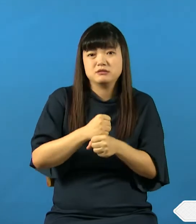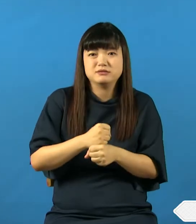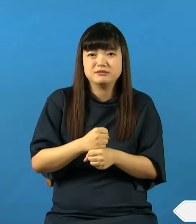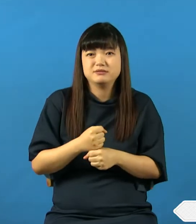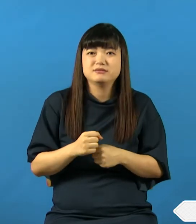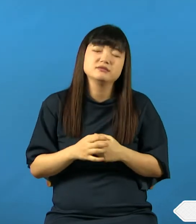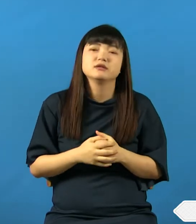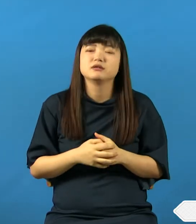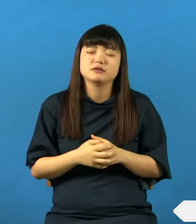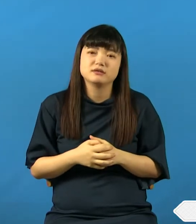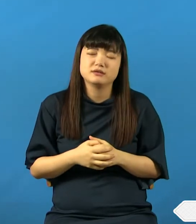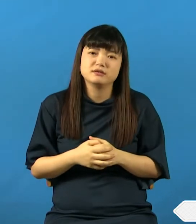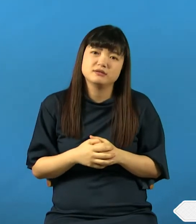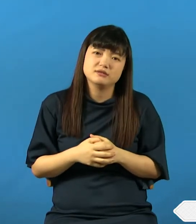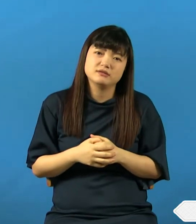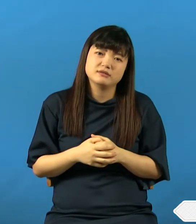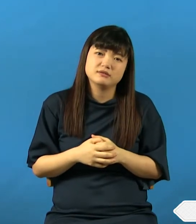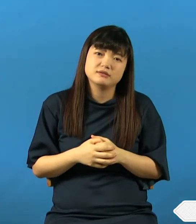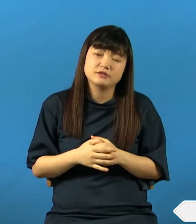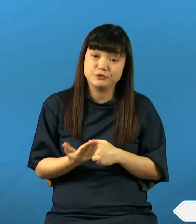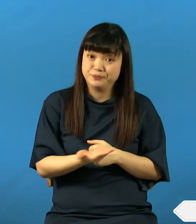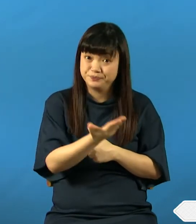것이죠. 이상하게 행동하시는 것이죠.